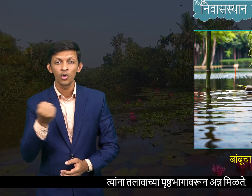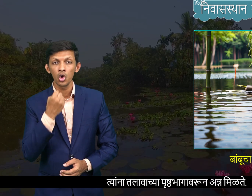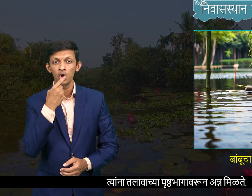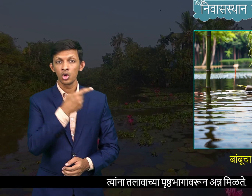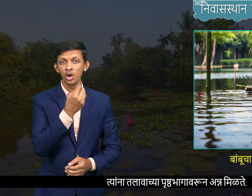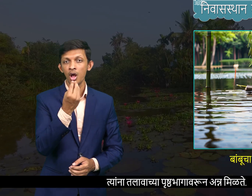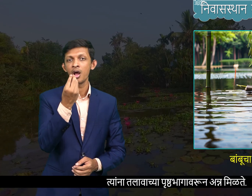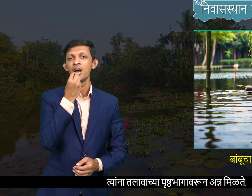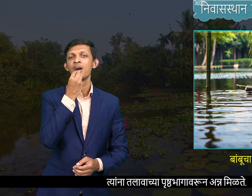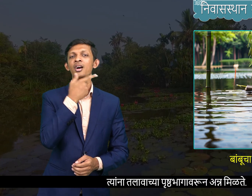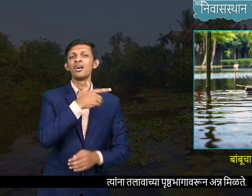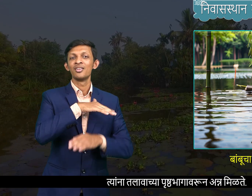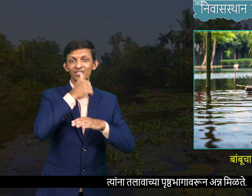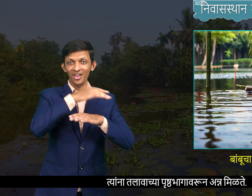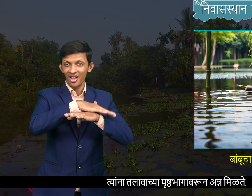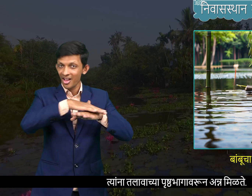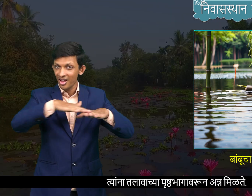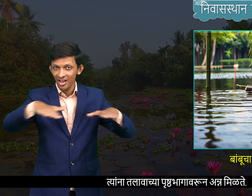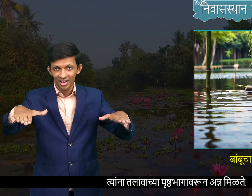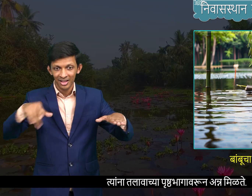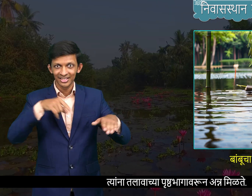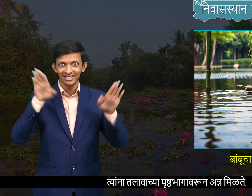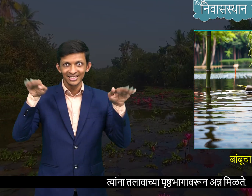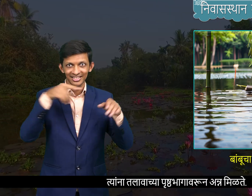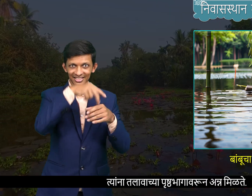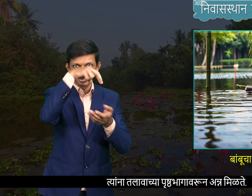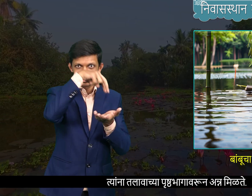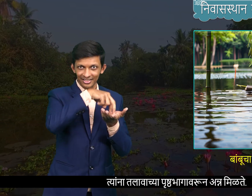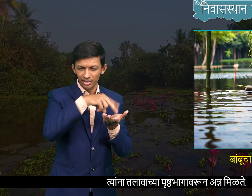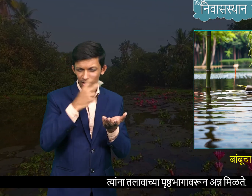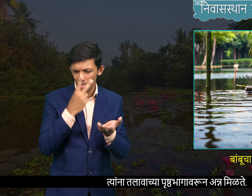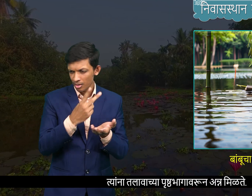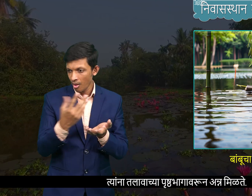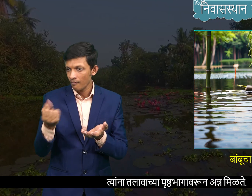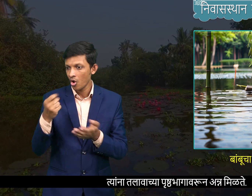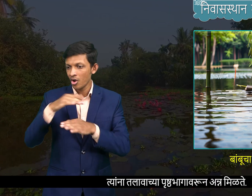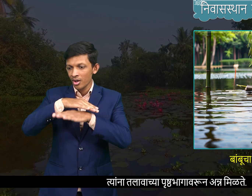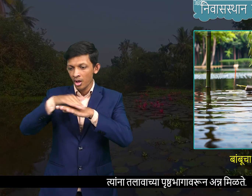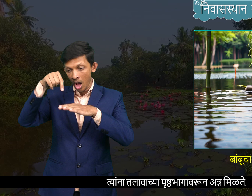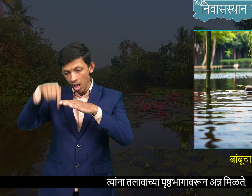त्यांना तलावाच्या पृष्ठभागावरून अन्न मिळते.